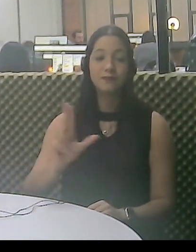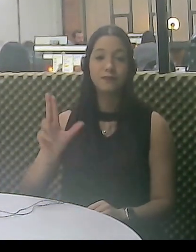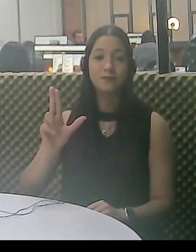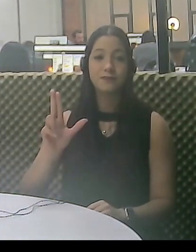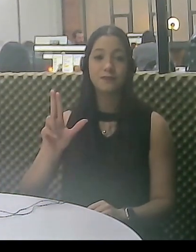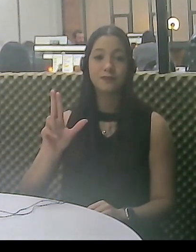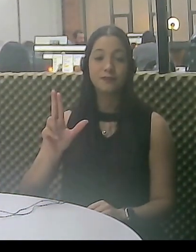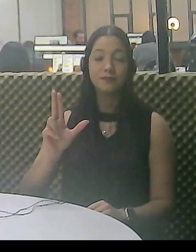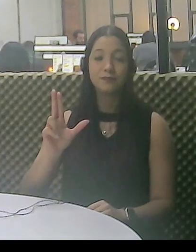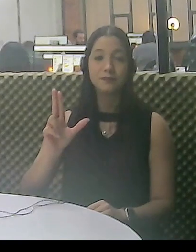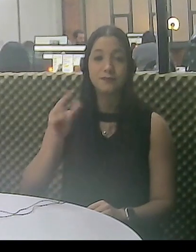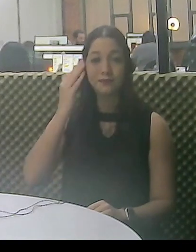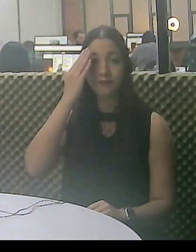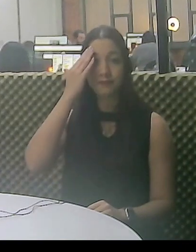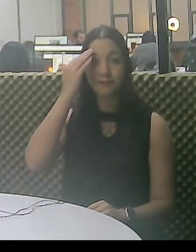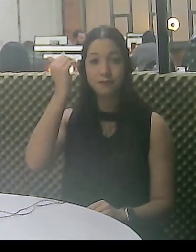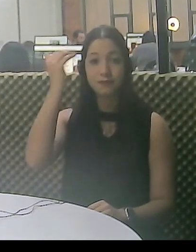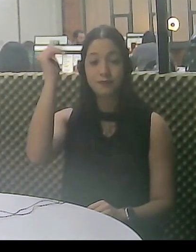Goiânia.